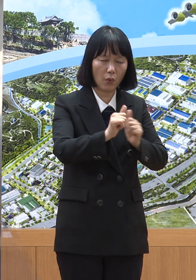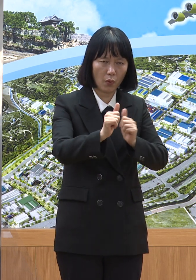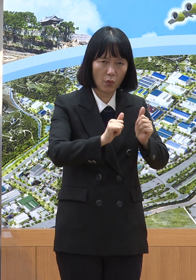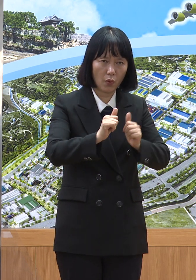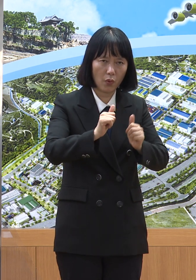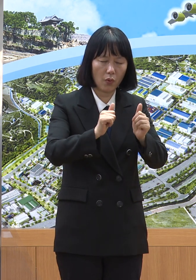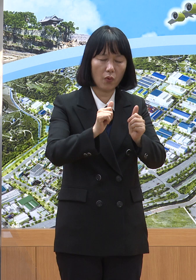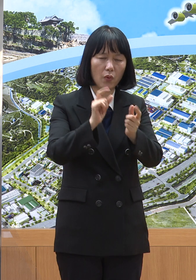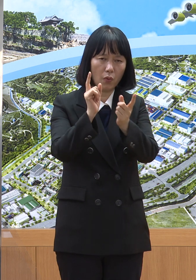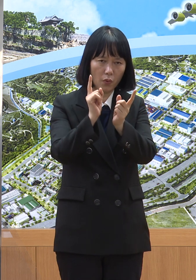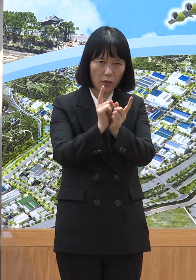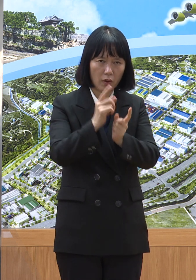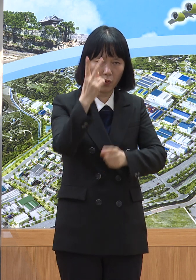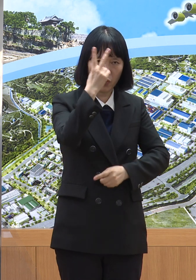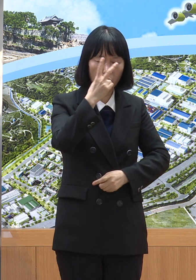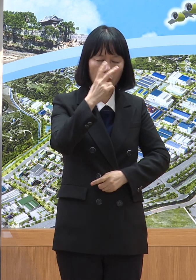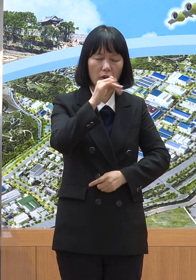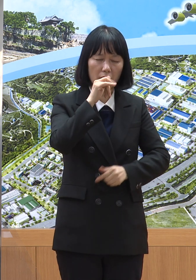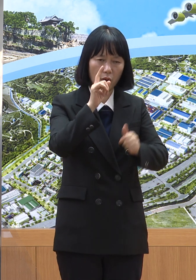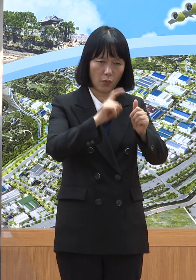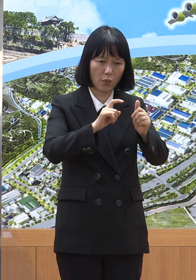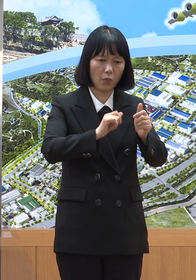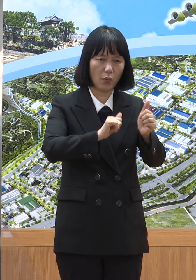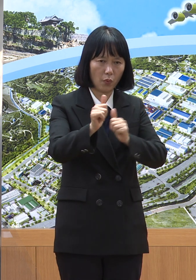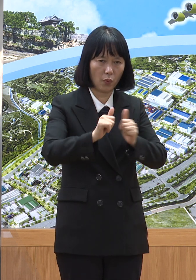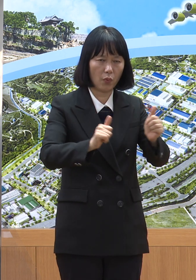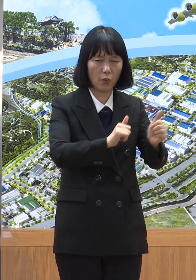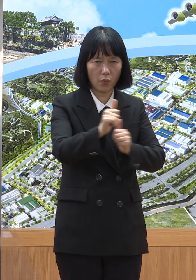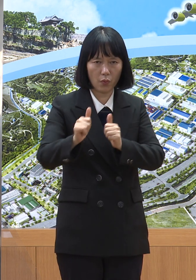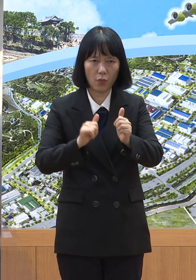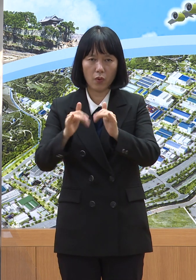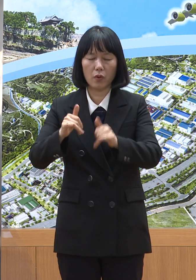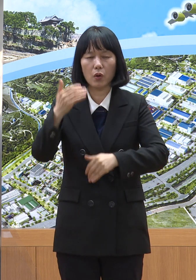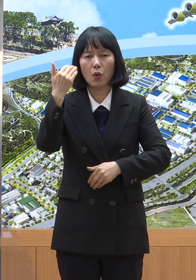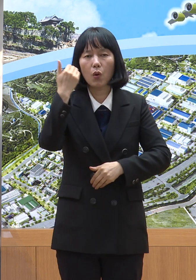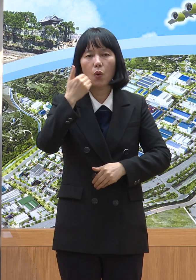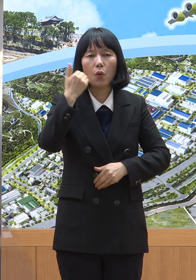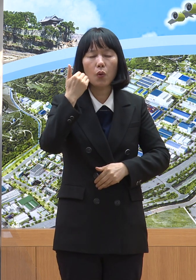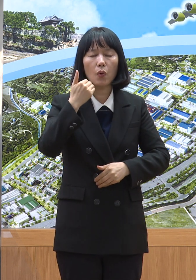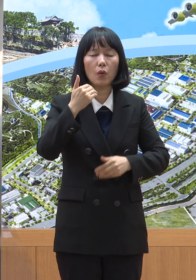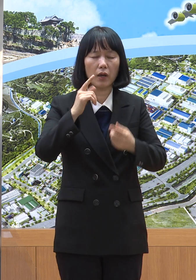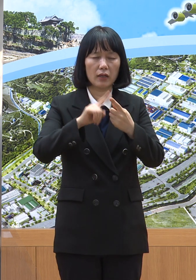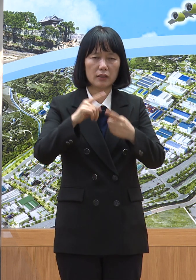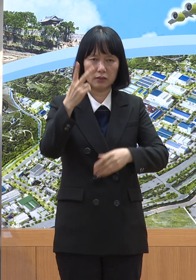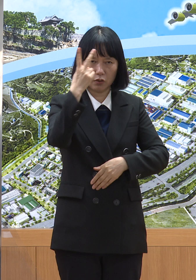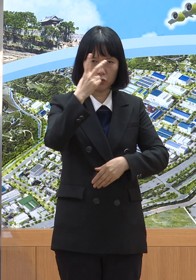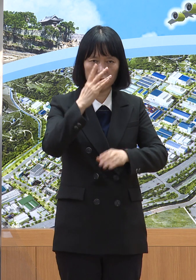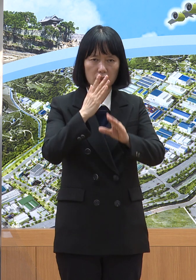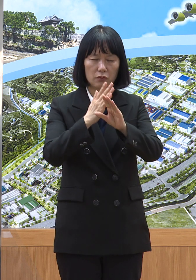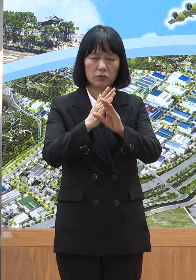검사에서 양성 판정을 받았으며 이동 동선 및 접촉자, 동선 노출자는 파악 중입니다.